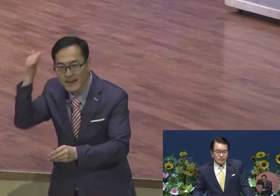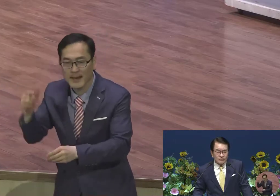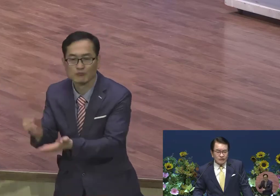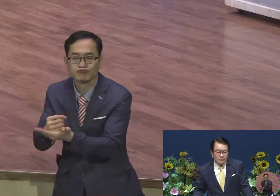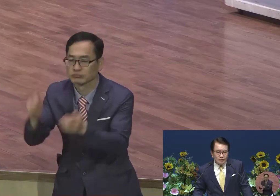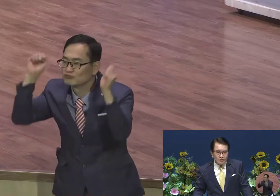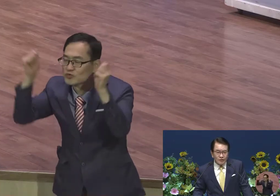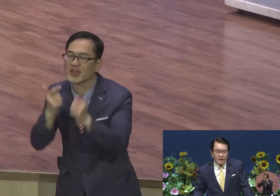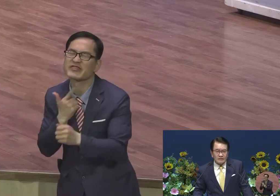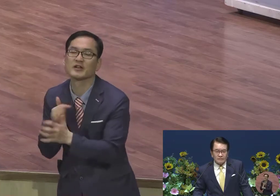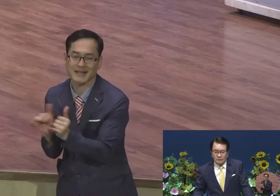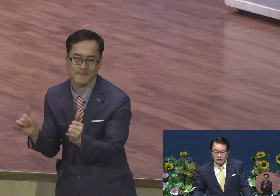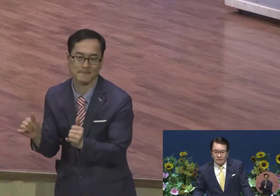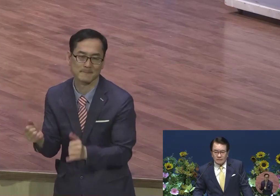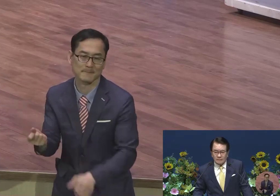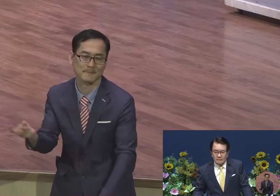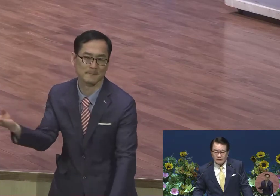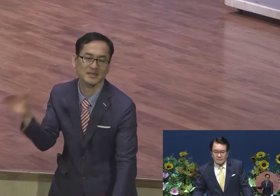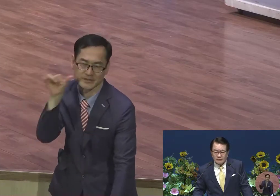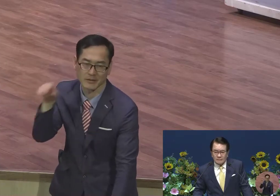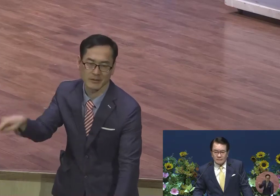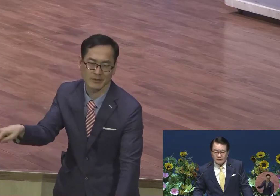무속 전문 교회가 있습니다